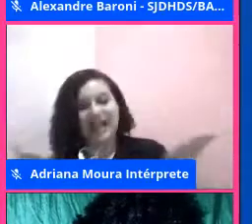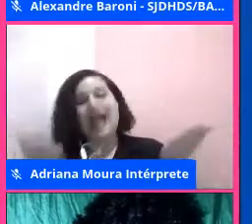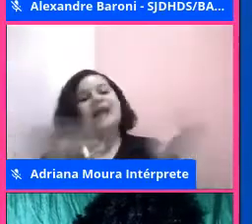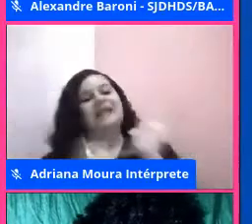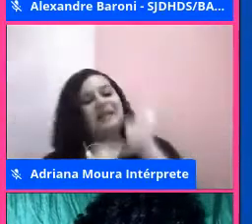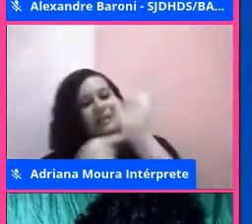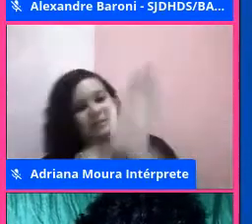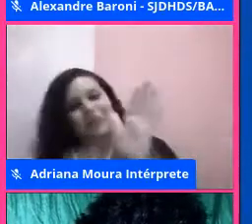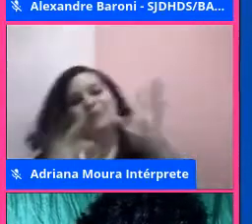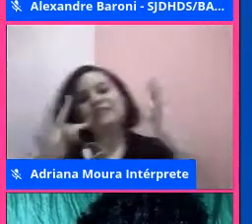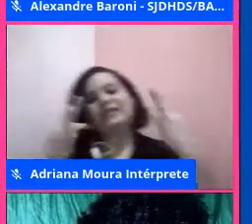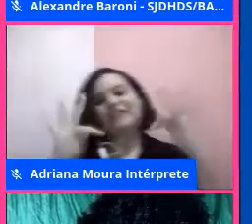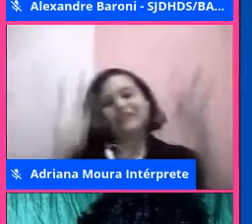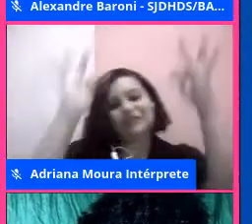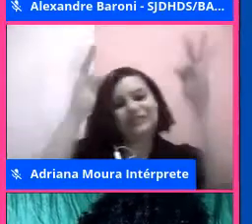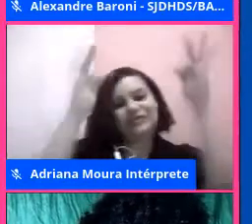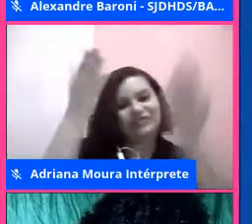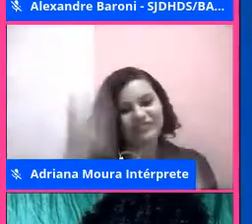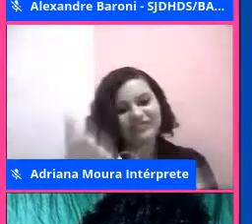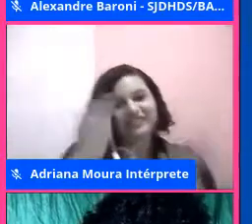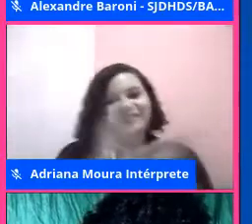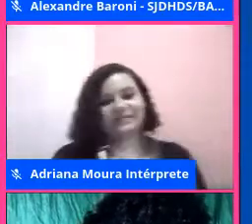tecnologia.